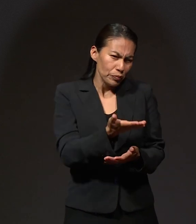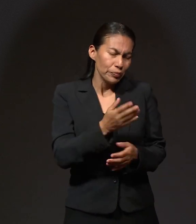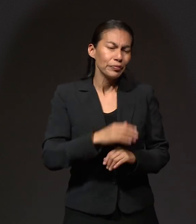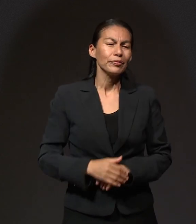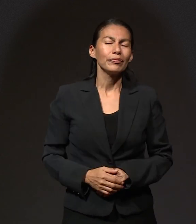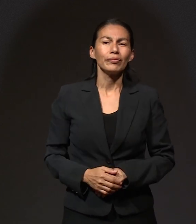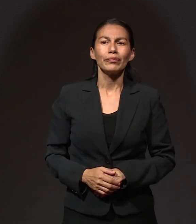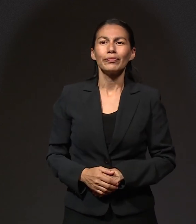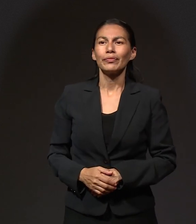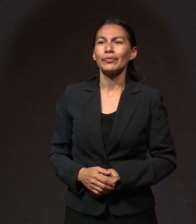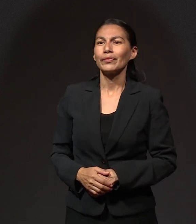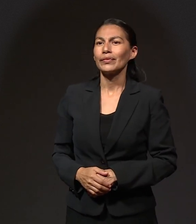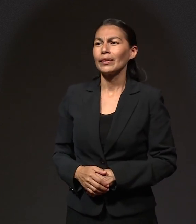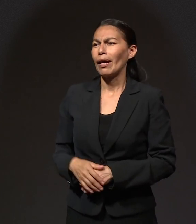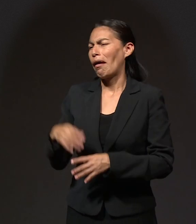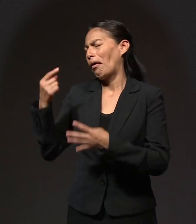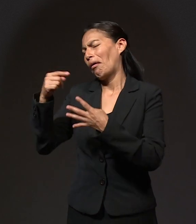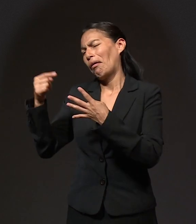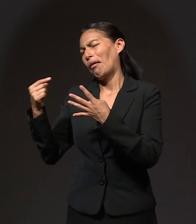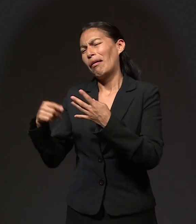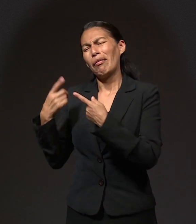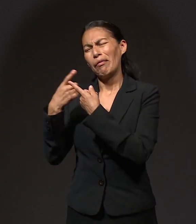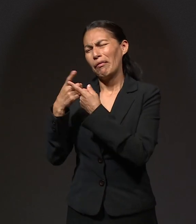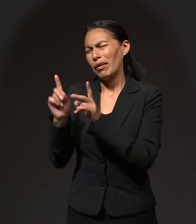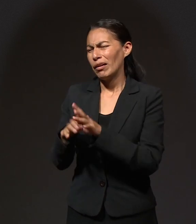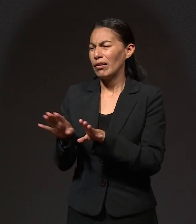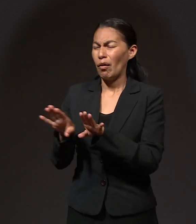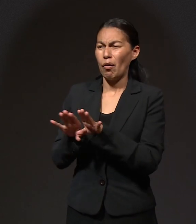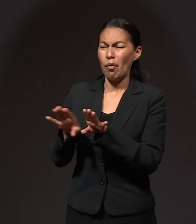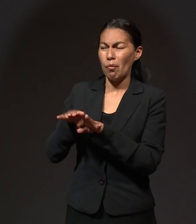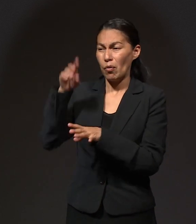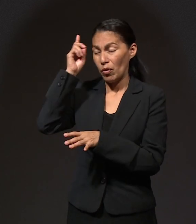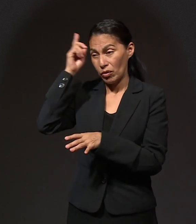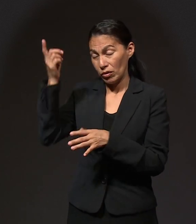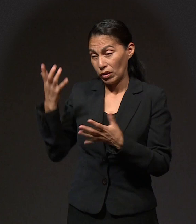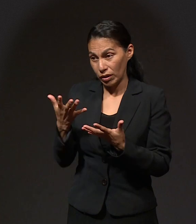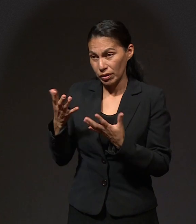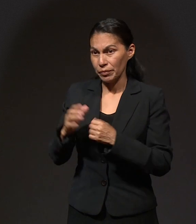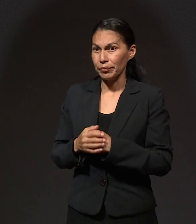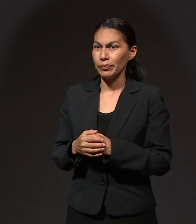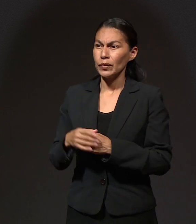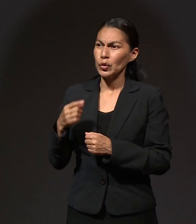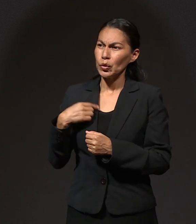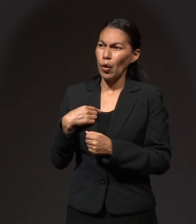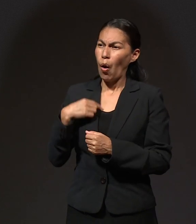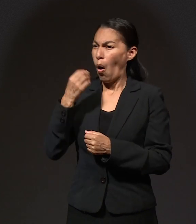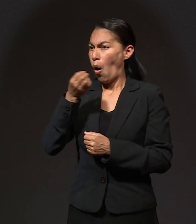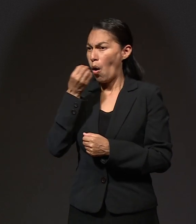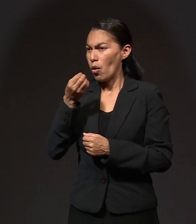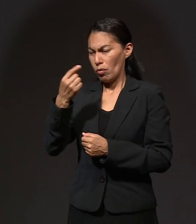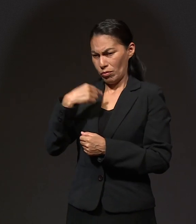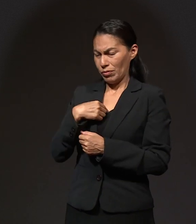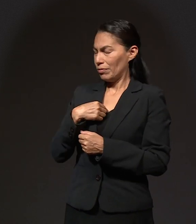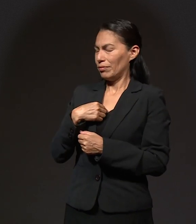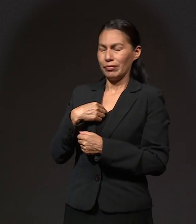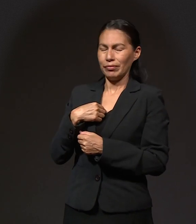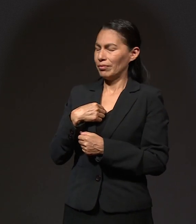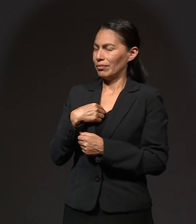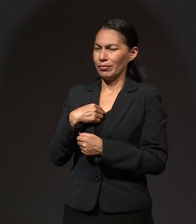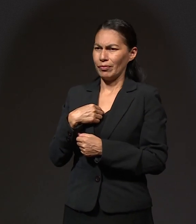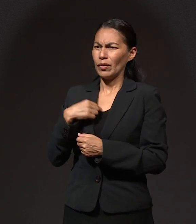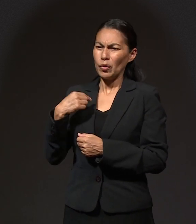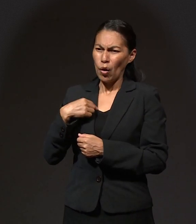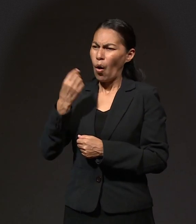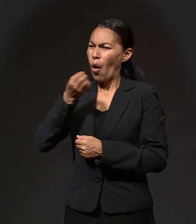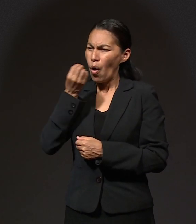oración que usted haya tenido. Hay muchos incidentes. La forma como Dios dirige las cosas, yo mayormente ya no oro tanto por mí, sino por los